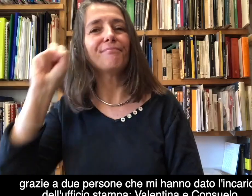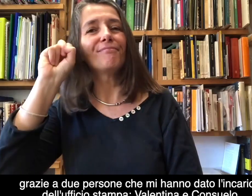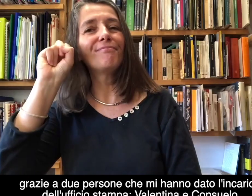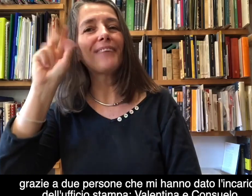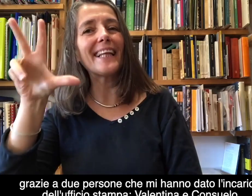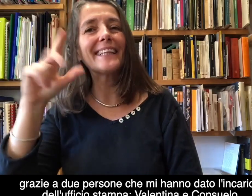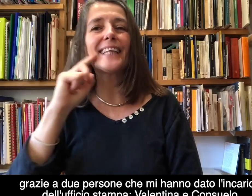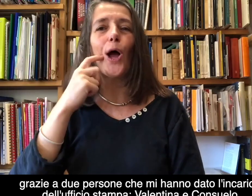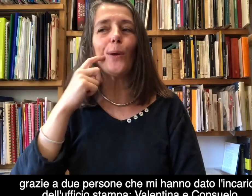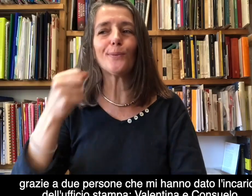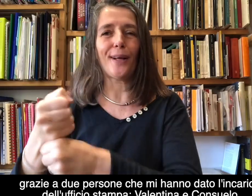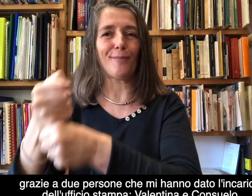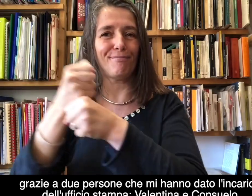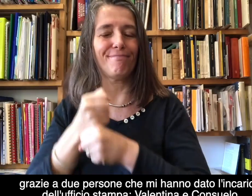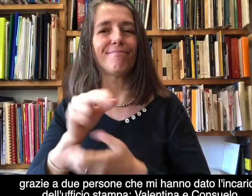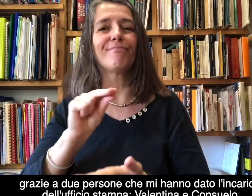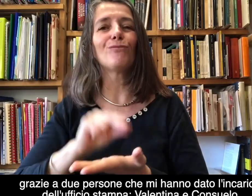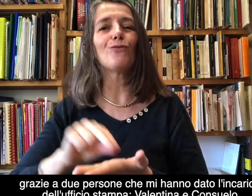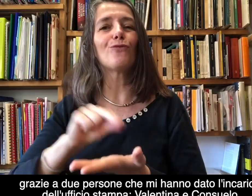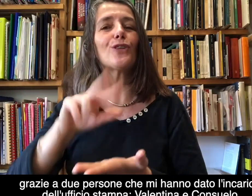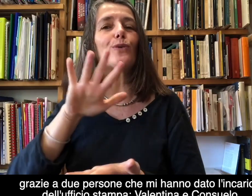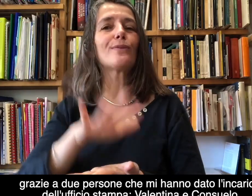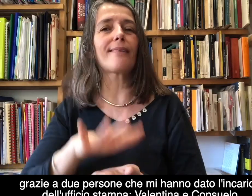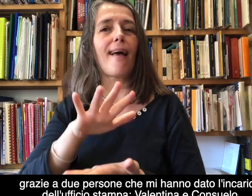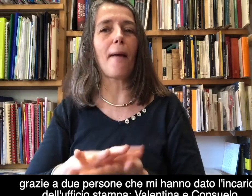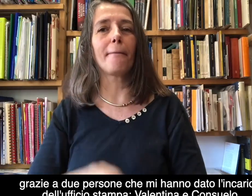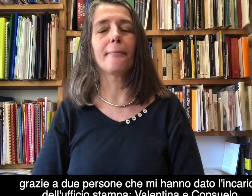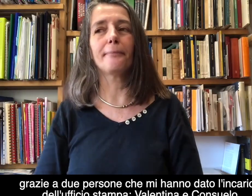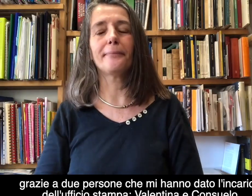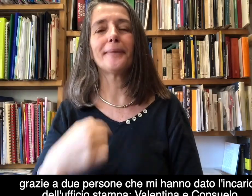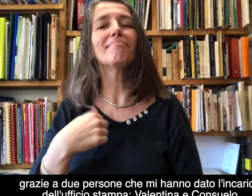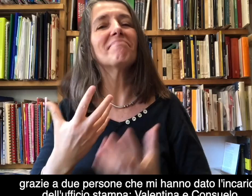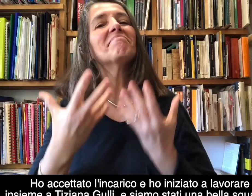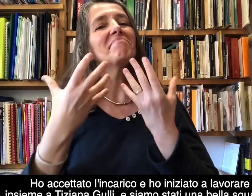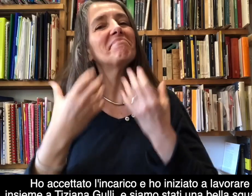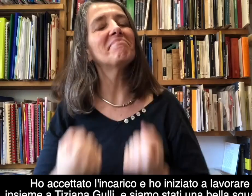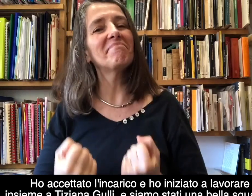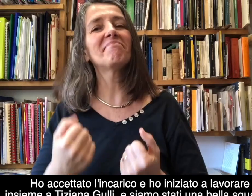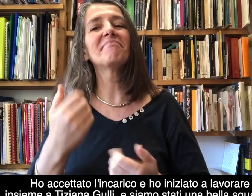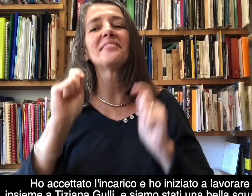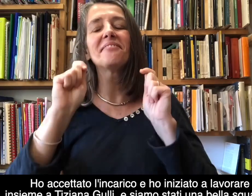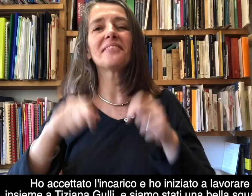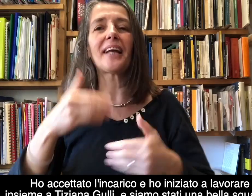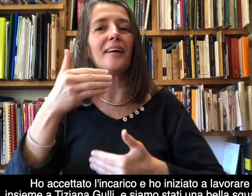maggio grazie a due persone valentina e consuelo che mi hanno dato l'incarico dell'ufficio stampa